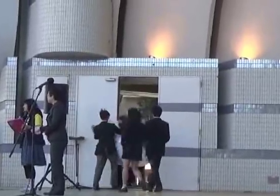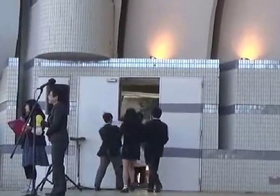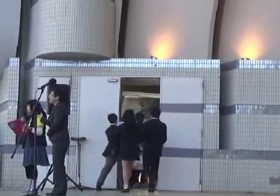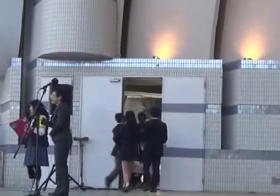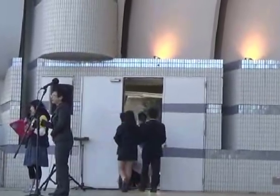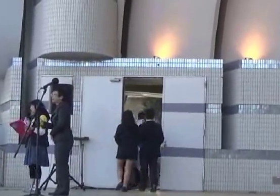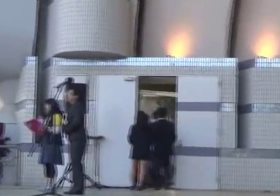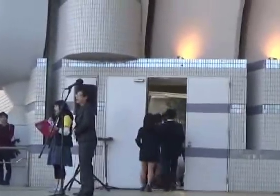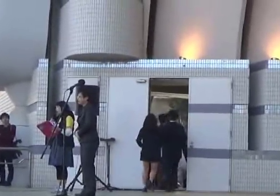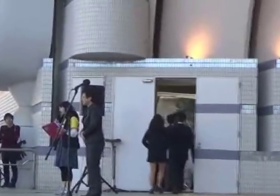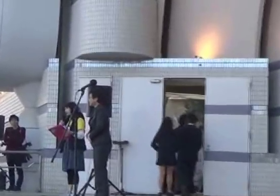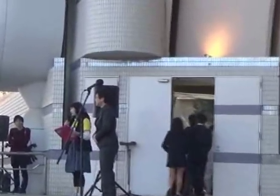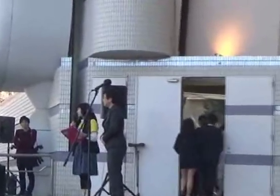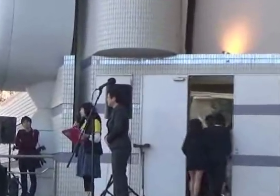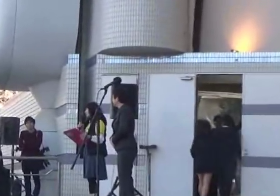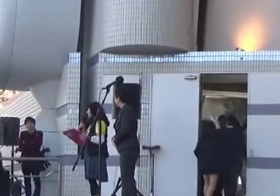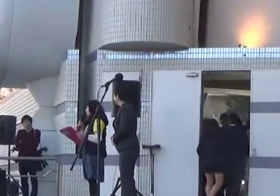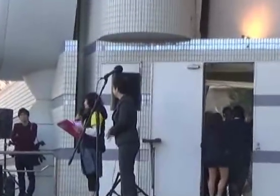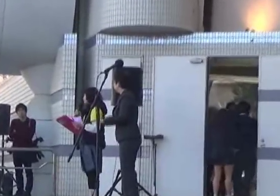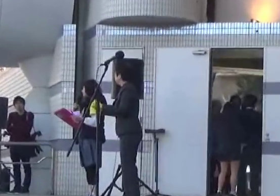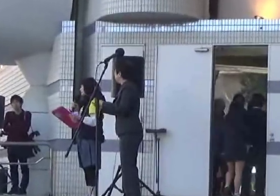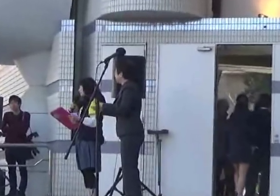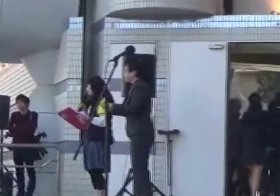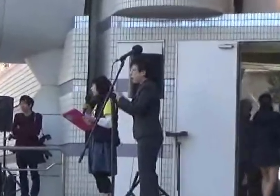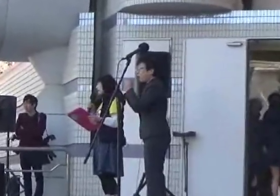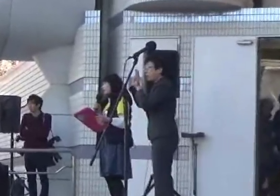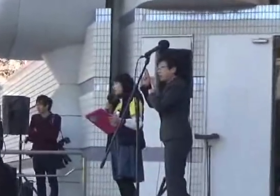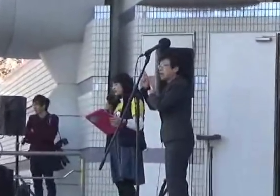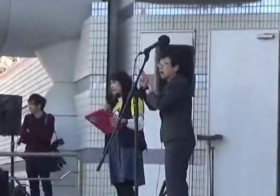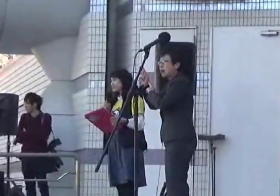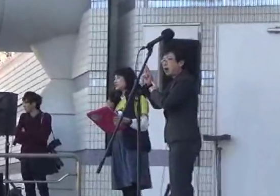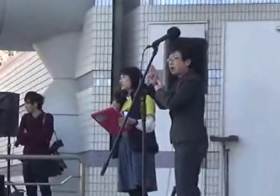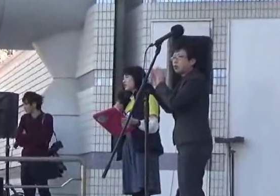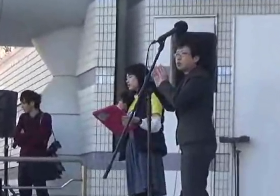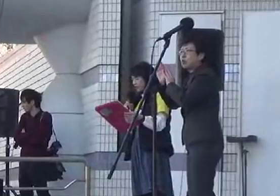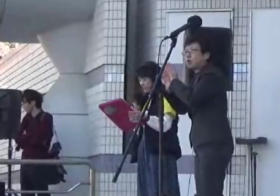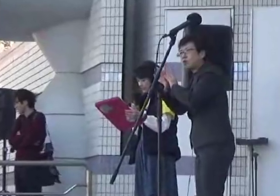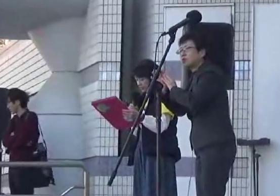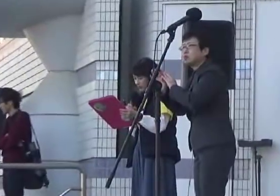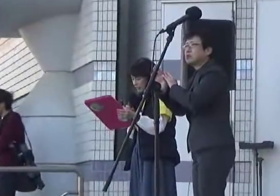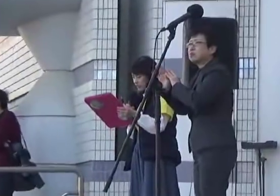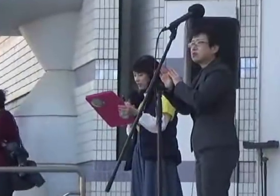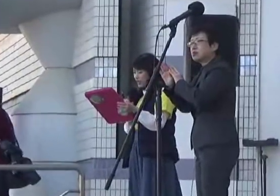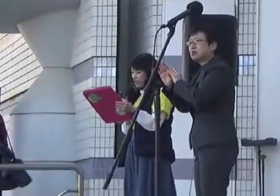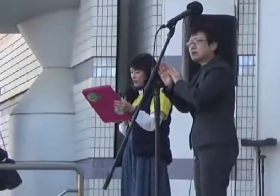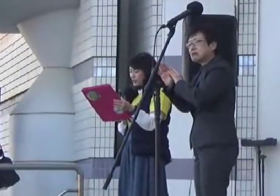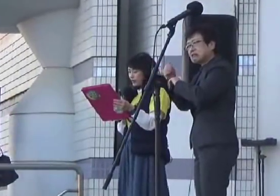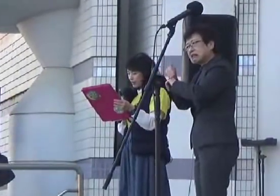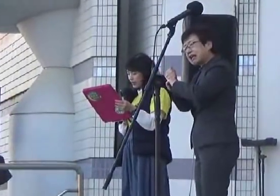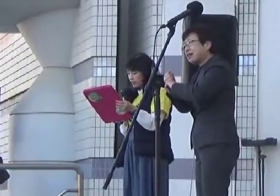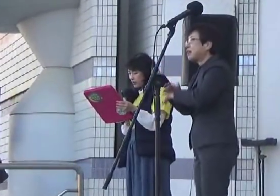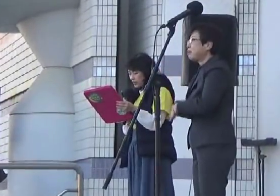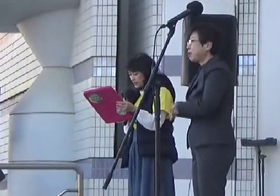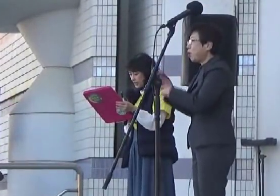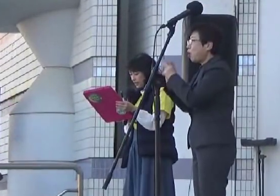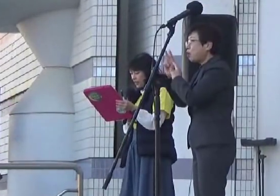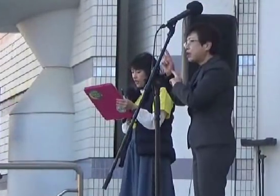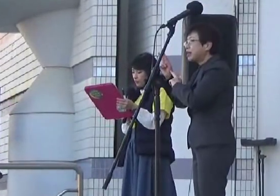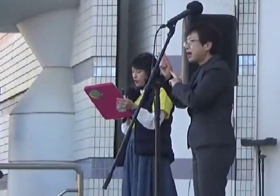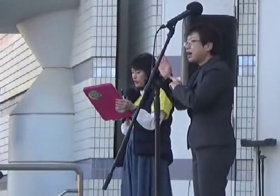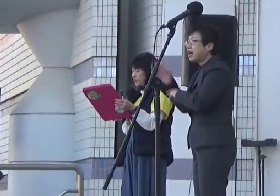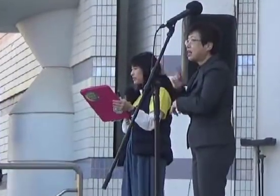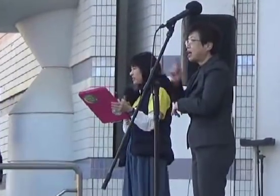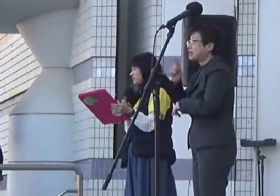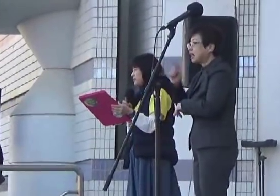それでは続きまして、本当に今沖縄の戦いかなり深刻なものになっております。沖縄からのご発言